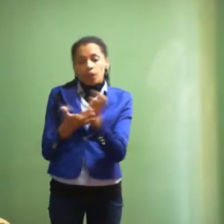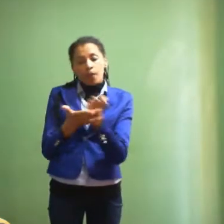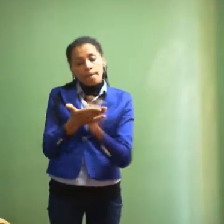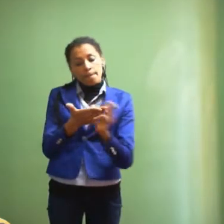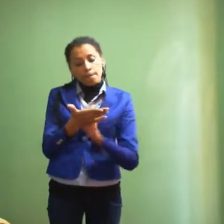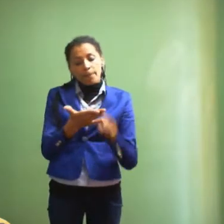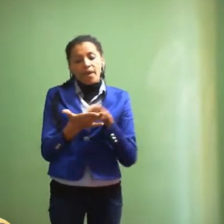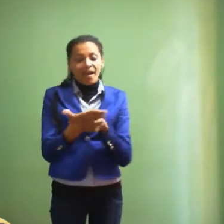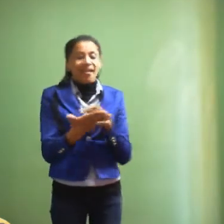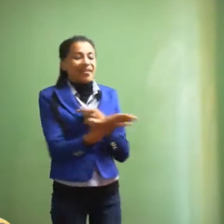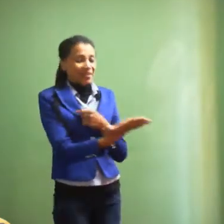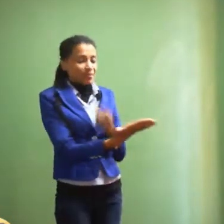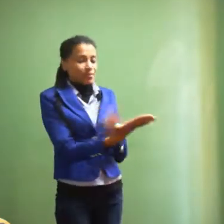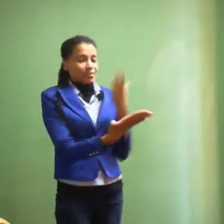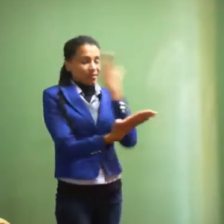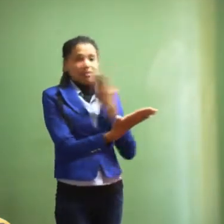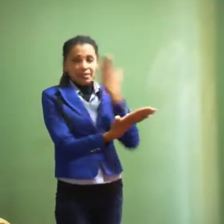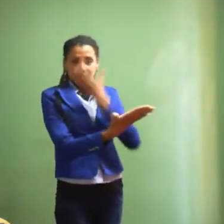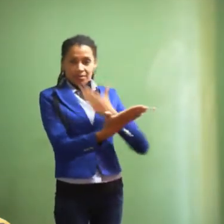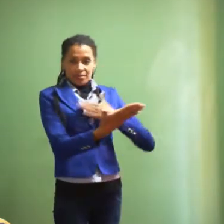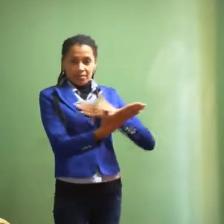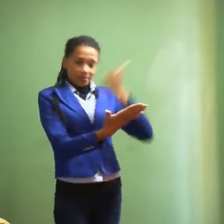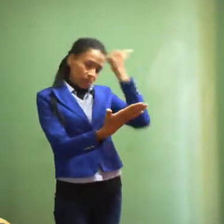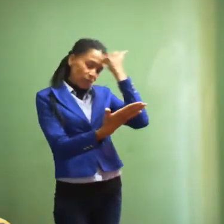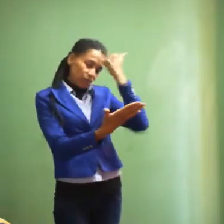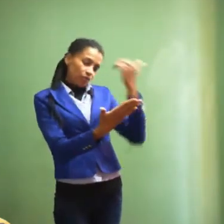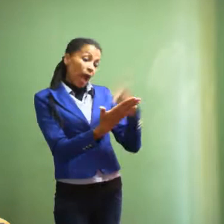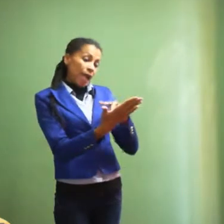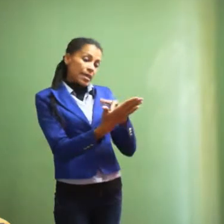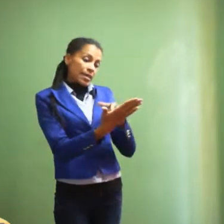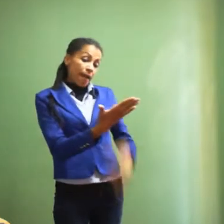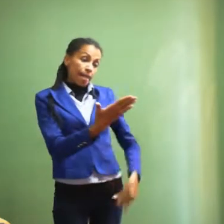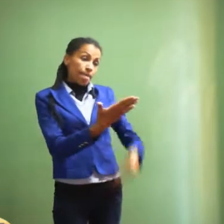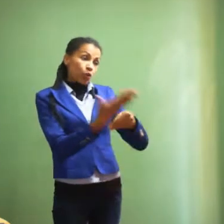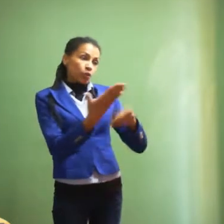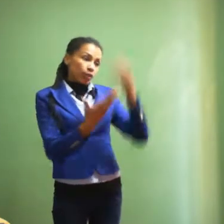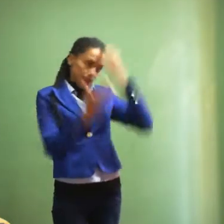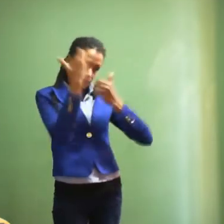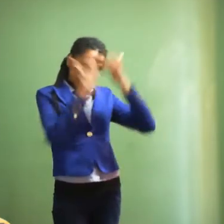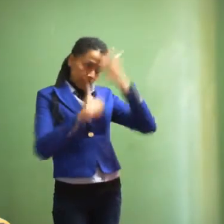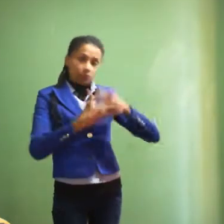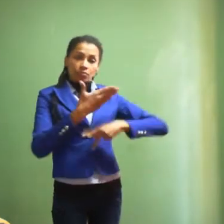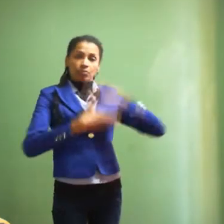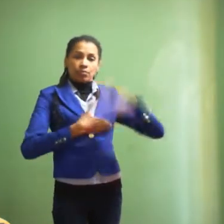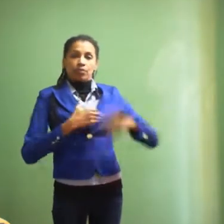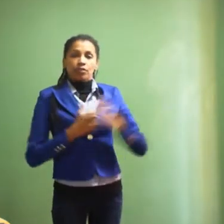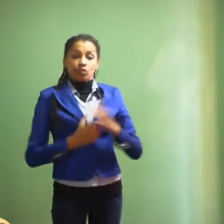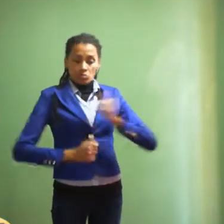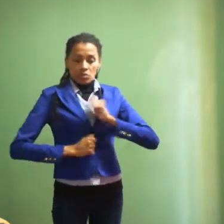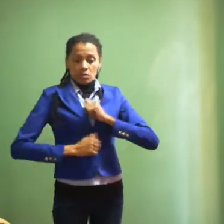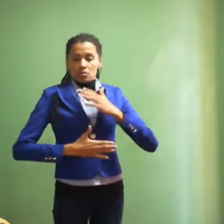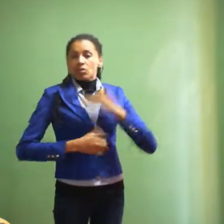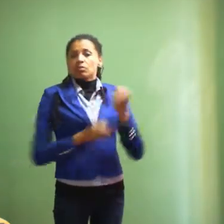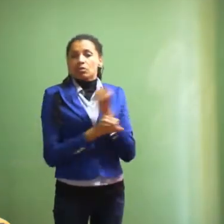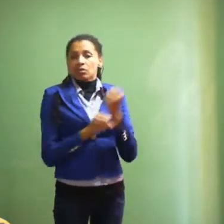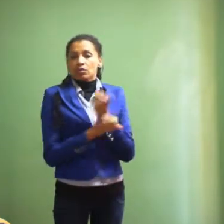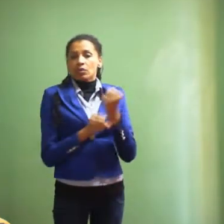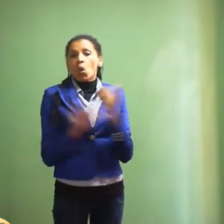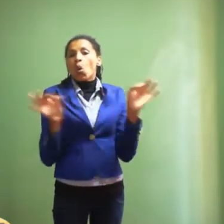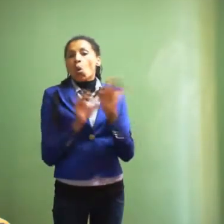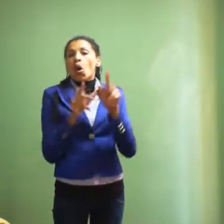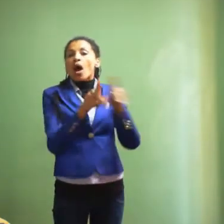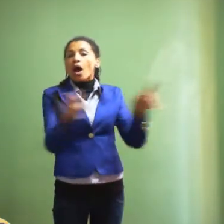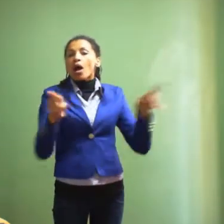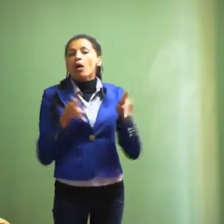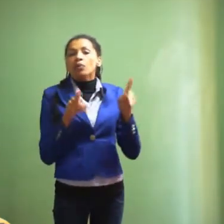para ella, para su análisis, para su evaluación del proyecto pedagógico y de su trabajo, pero también lo puede usar en el aula